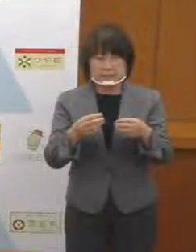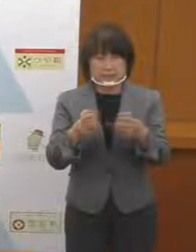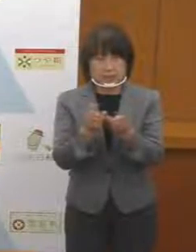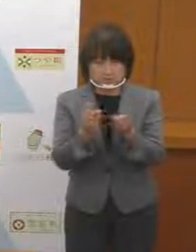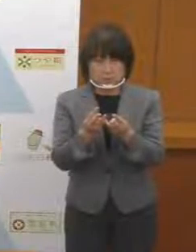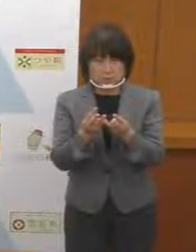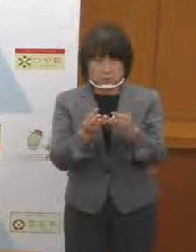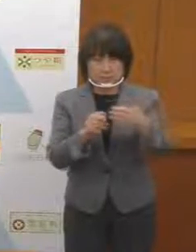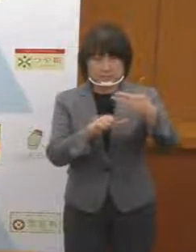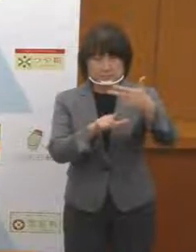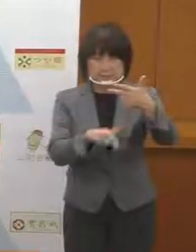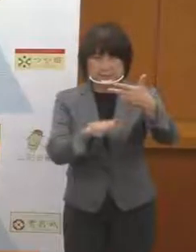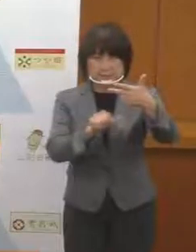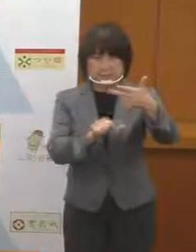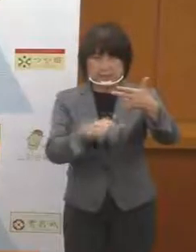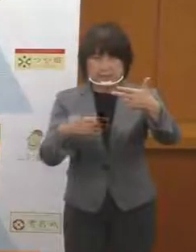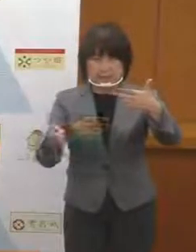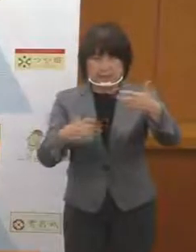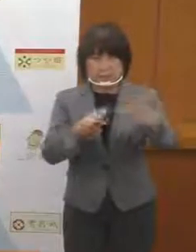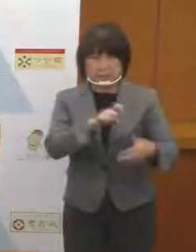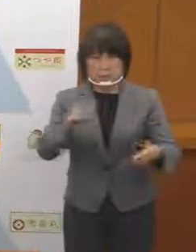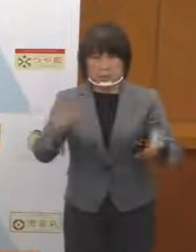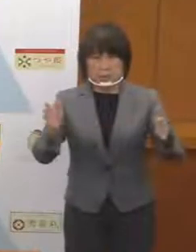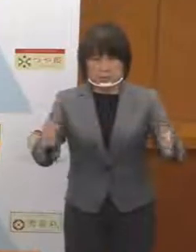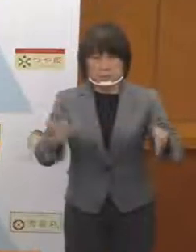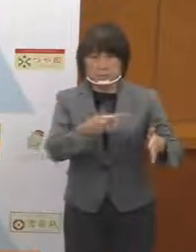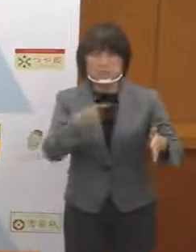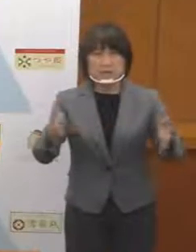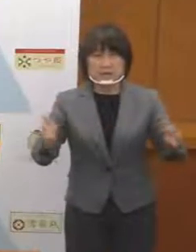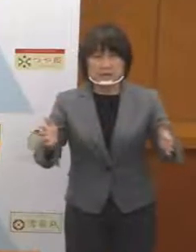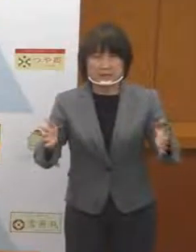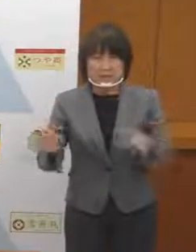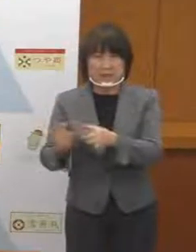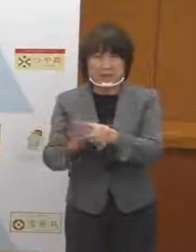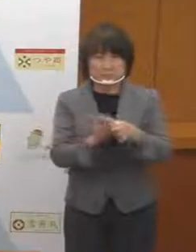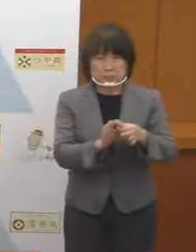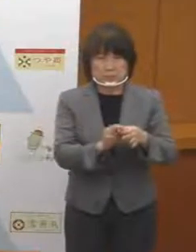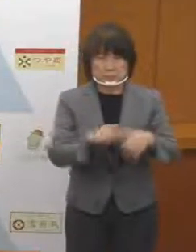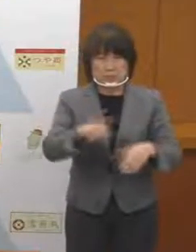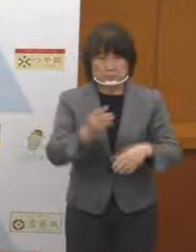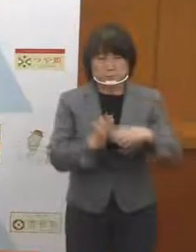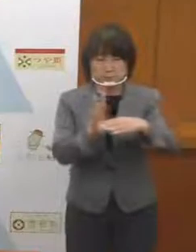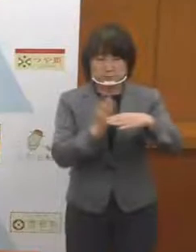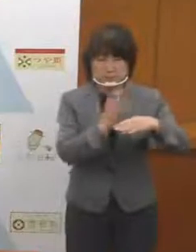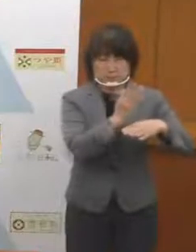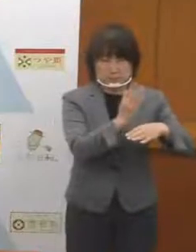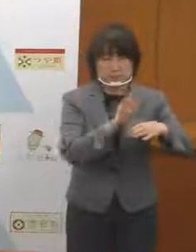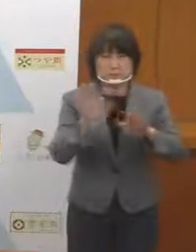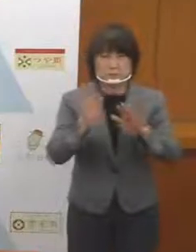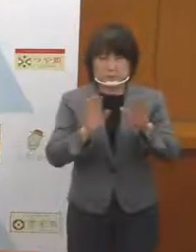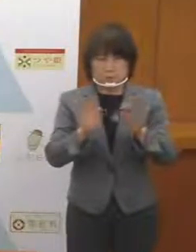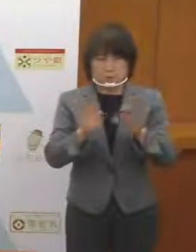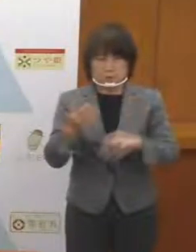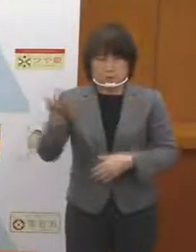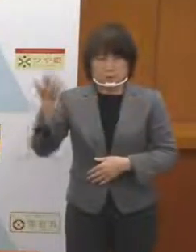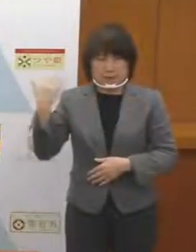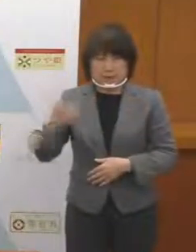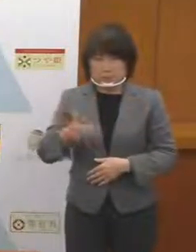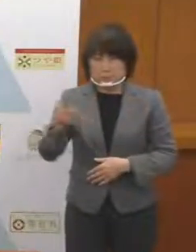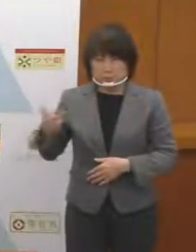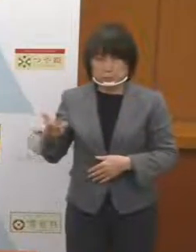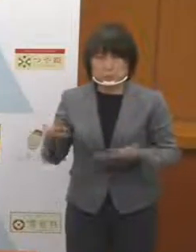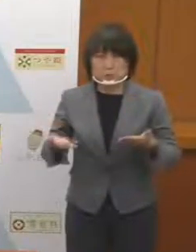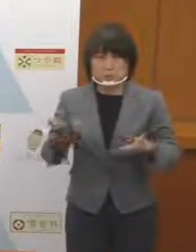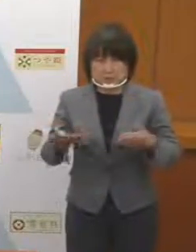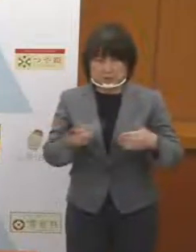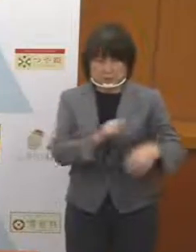月の5日から10日までの6日間連続で3桁となっておりまして前の週の同じ曜日を